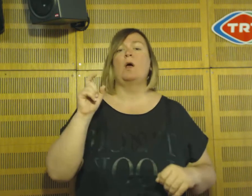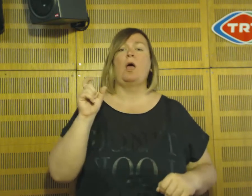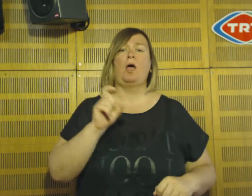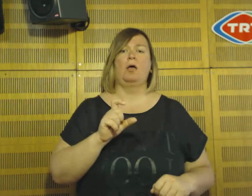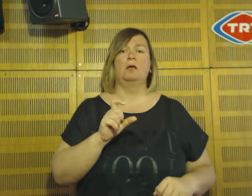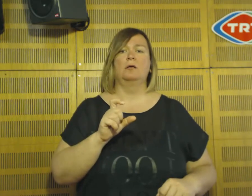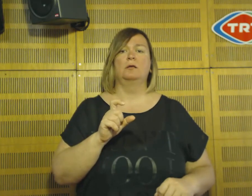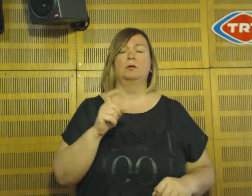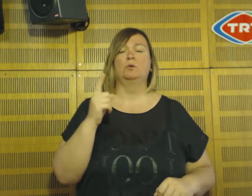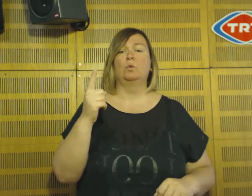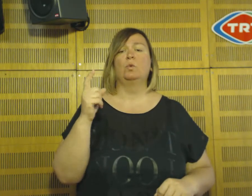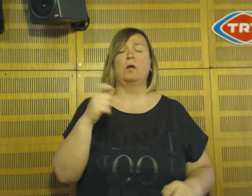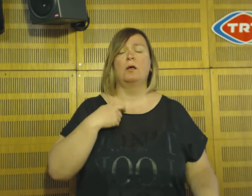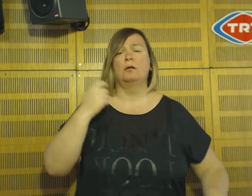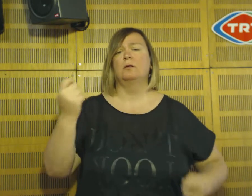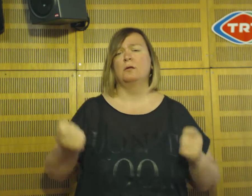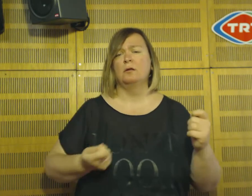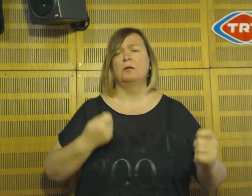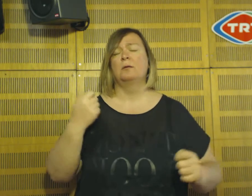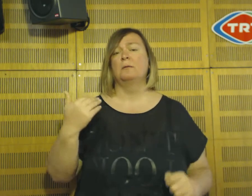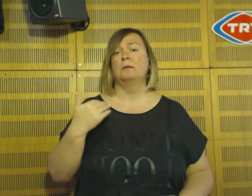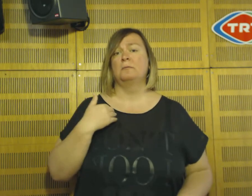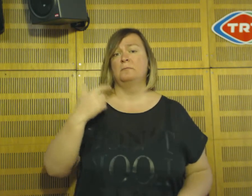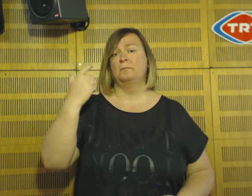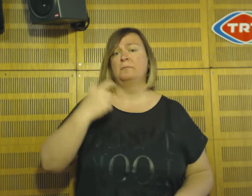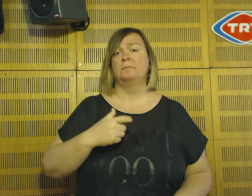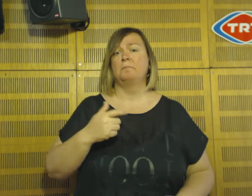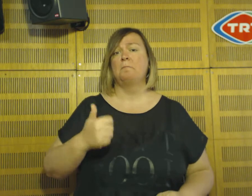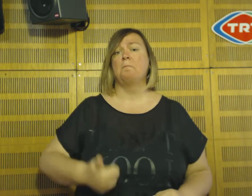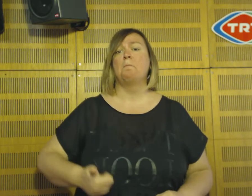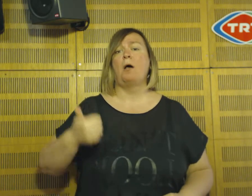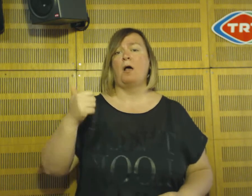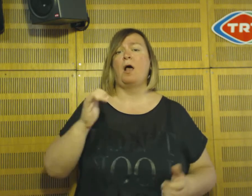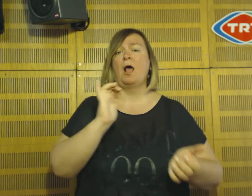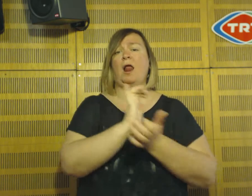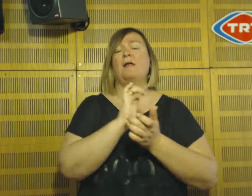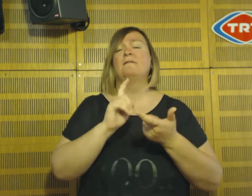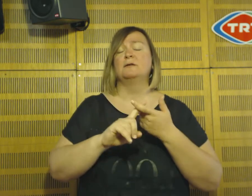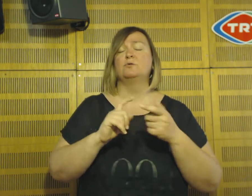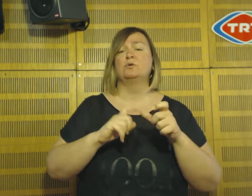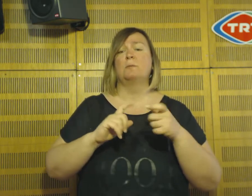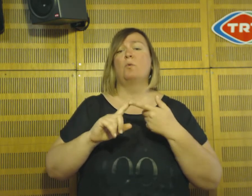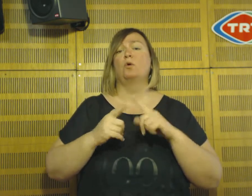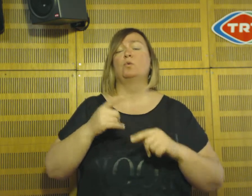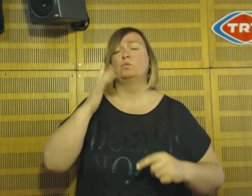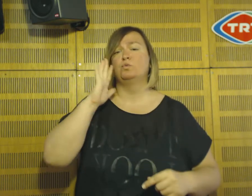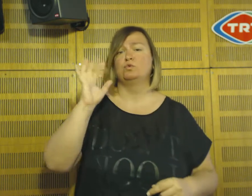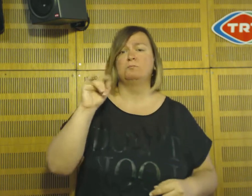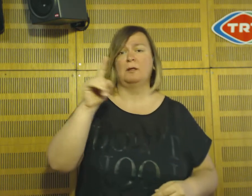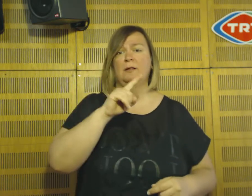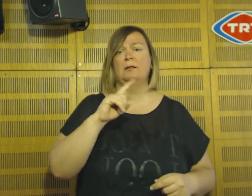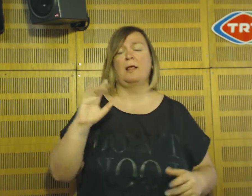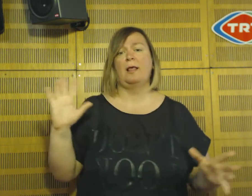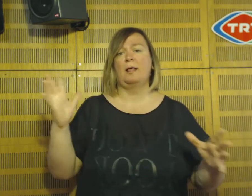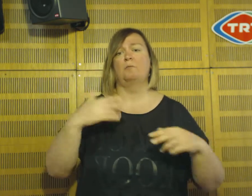9 ay bir fiil çalıştık. Ben bakanlıktaki aile ve sosyal politikalar uzmanları. Bir fiil oturup